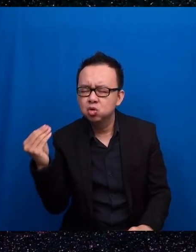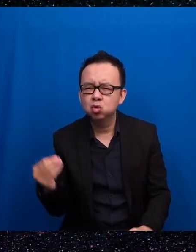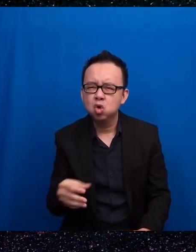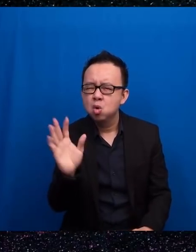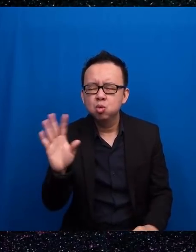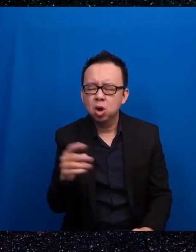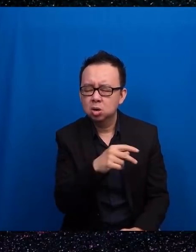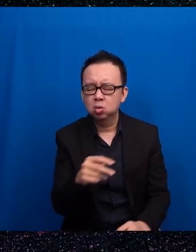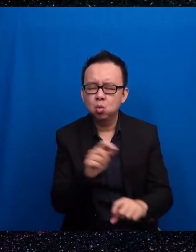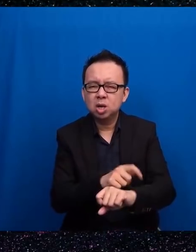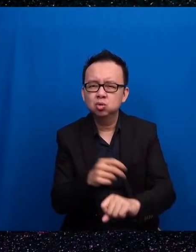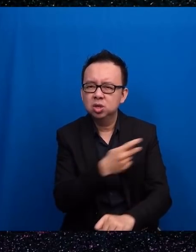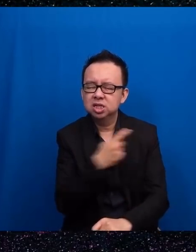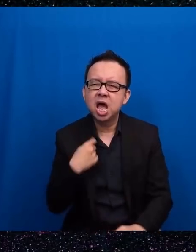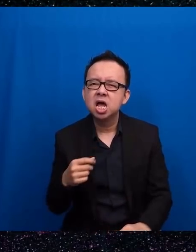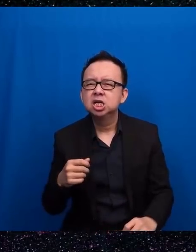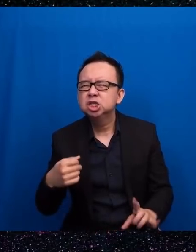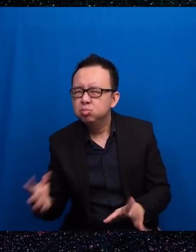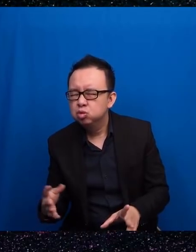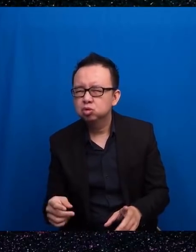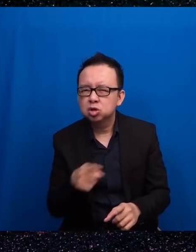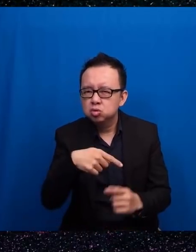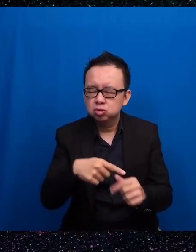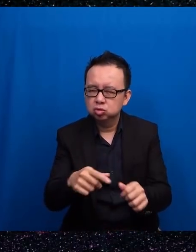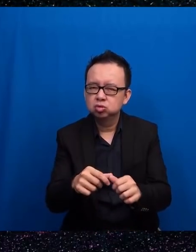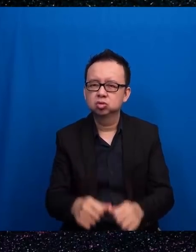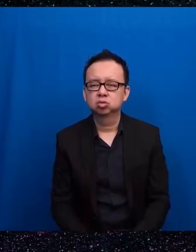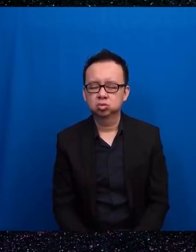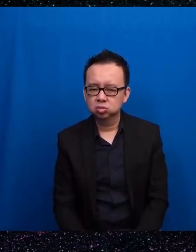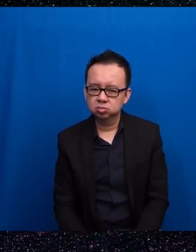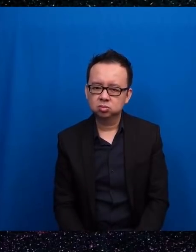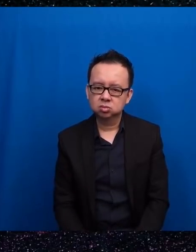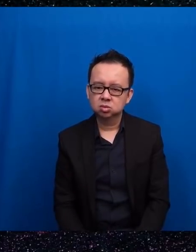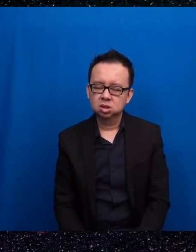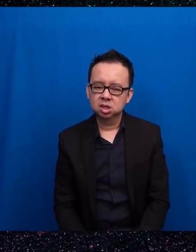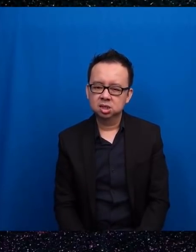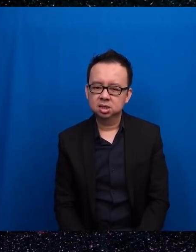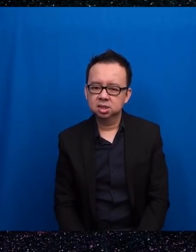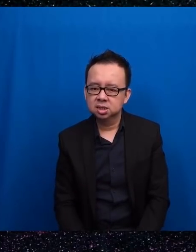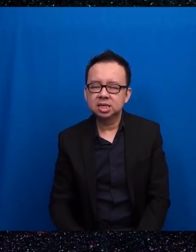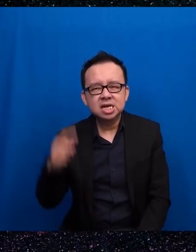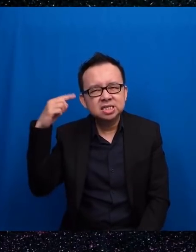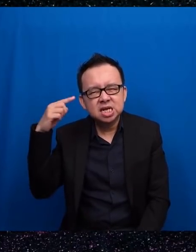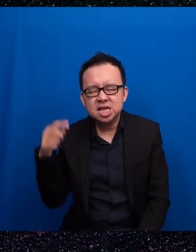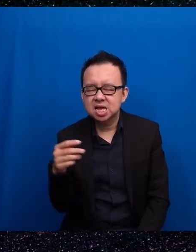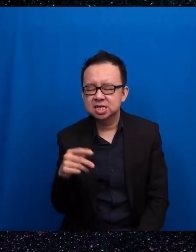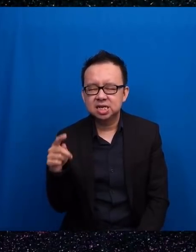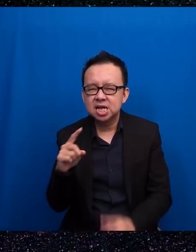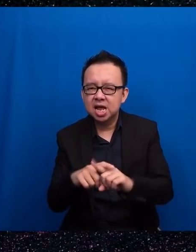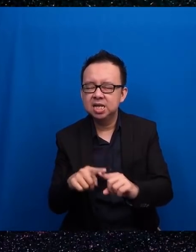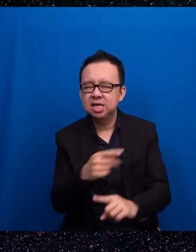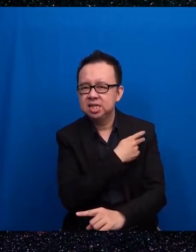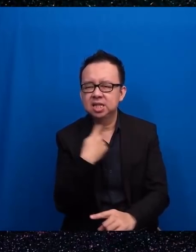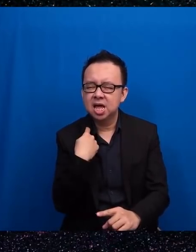Rancangan Tuhan yang akan dia wahyukan dalam blueprint-nya seringkali tidak akan tiba sampai kita belajar ilmu